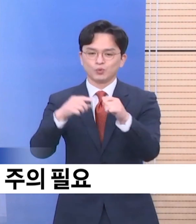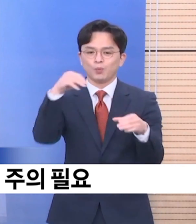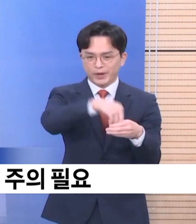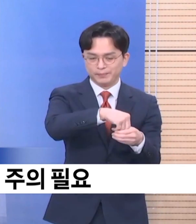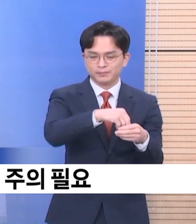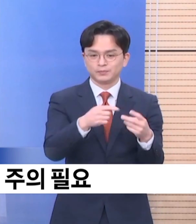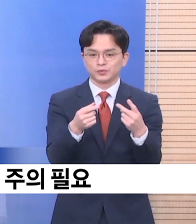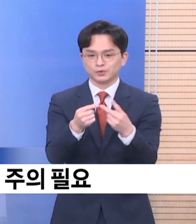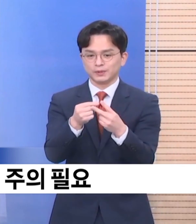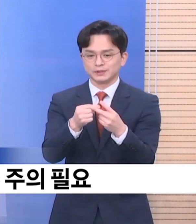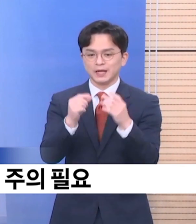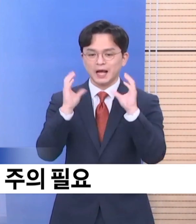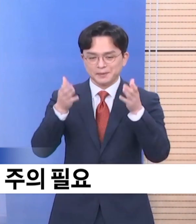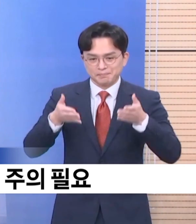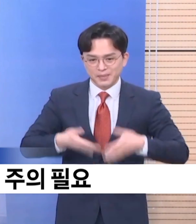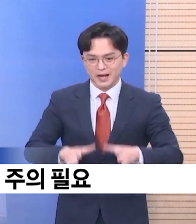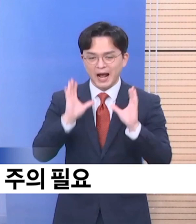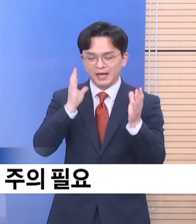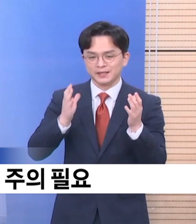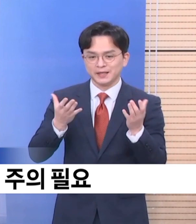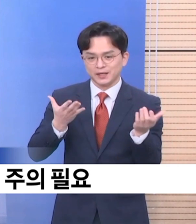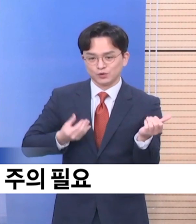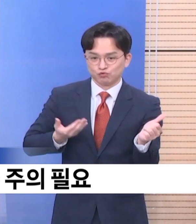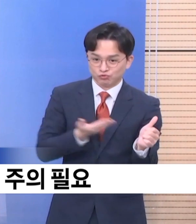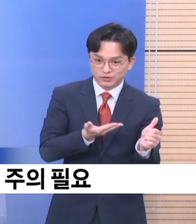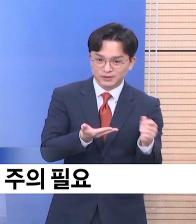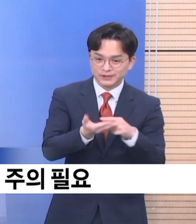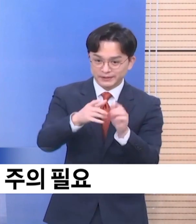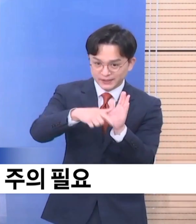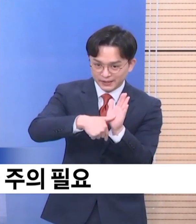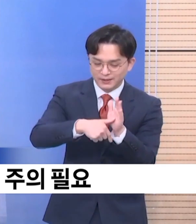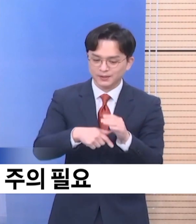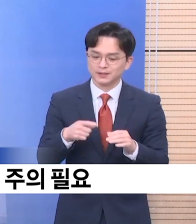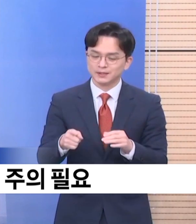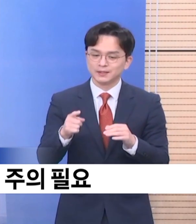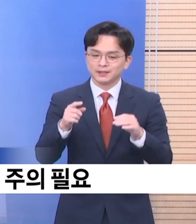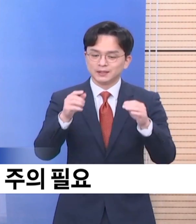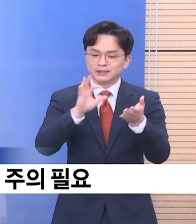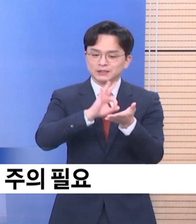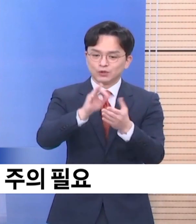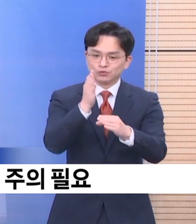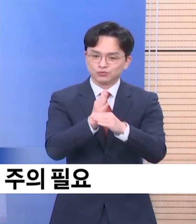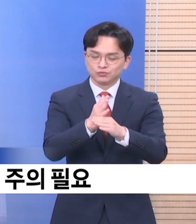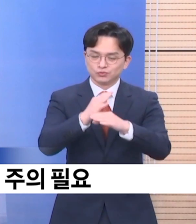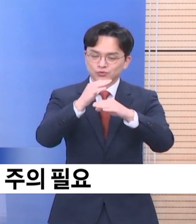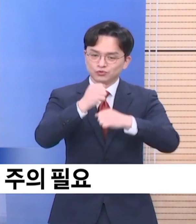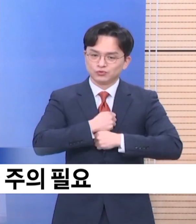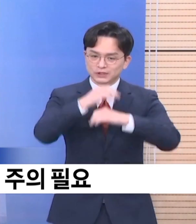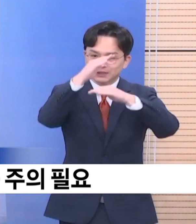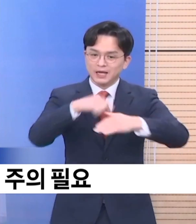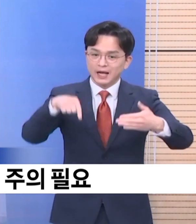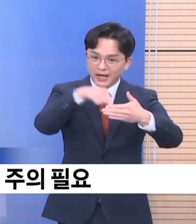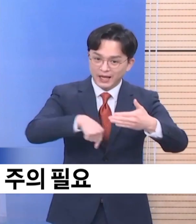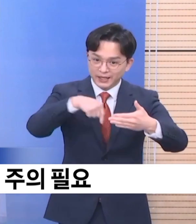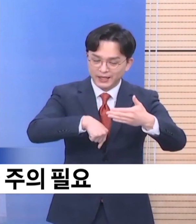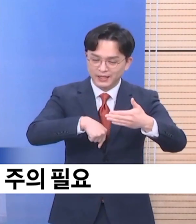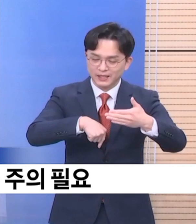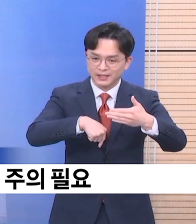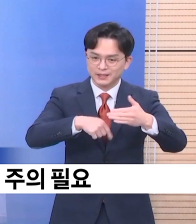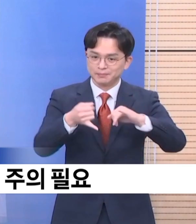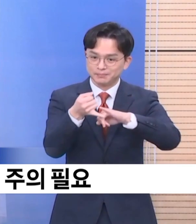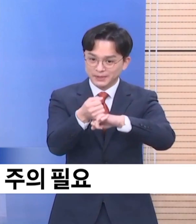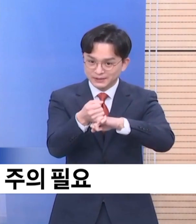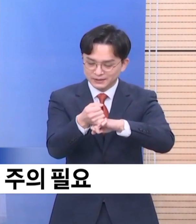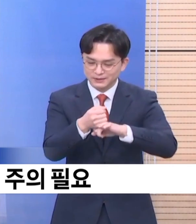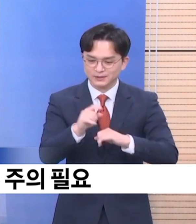수유부에 대해서는 검증 자문단이 제안한 바 이 약이 모유로 분비되지는 알 수 없다는 내용을